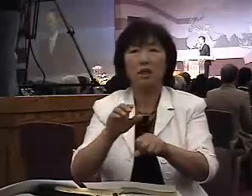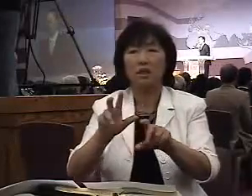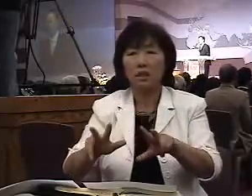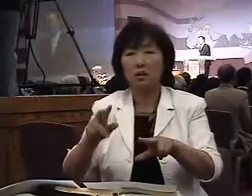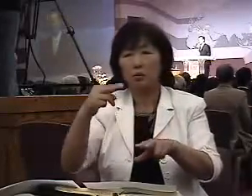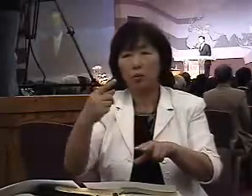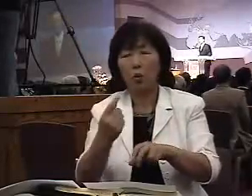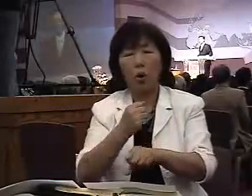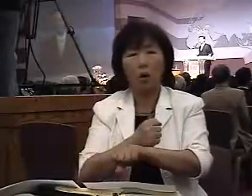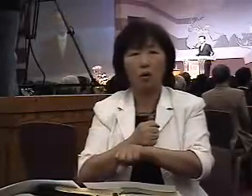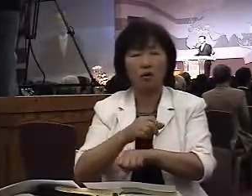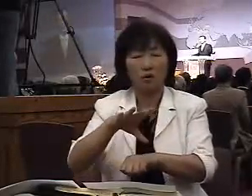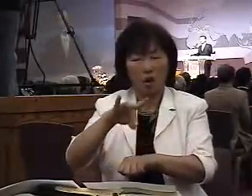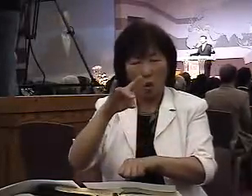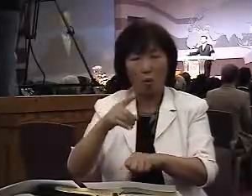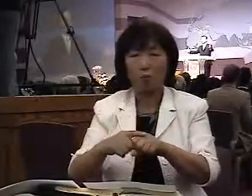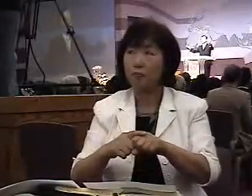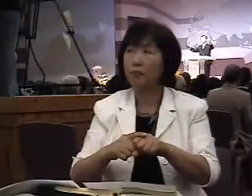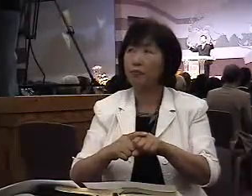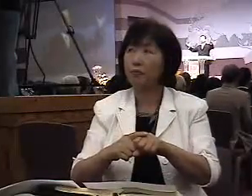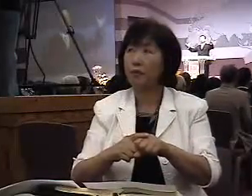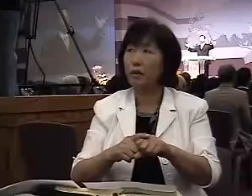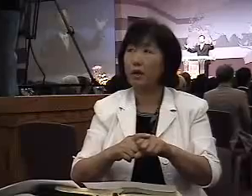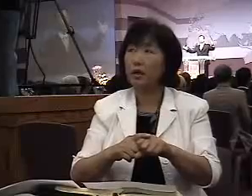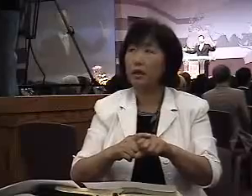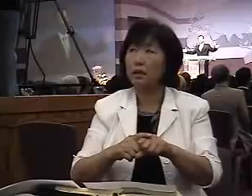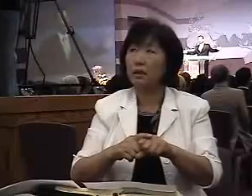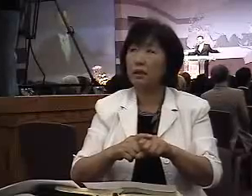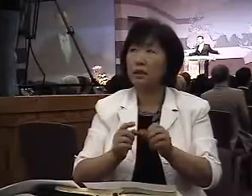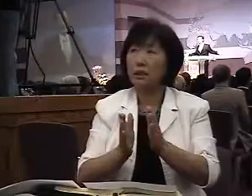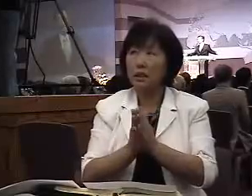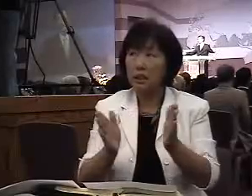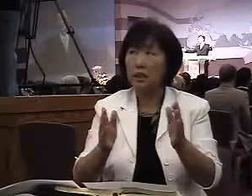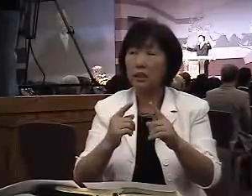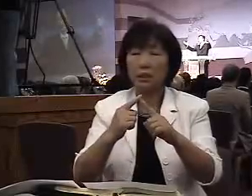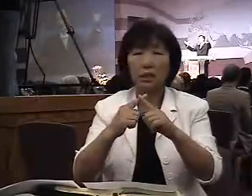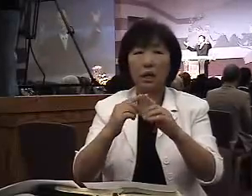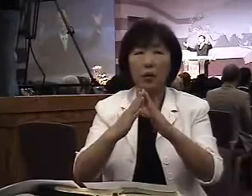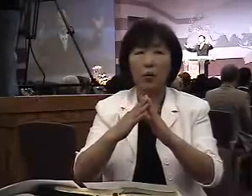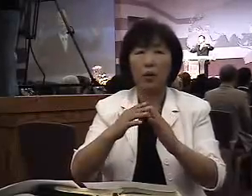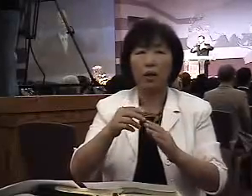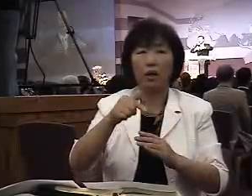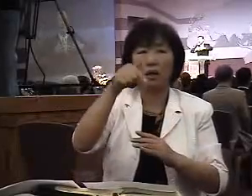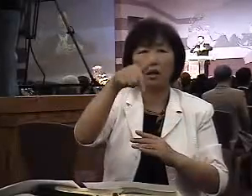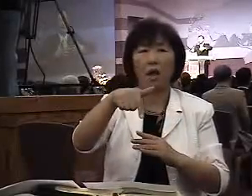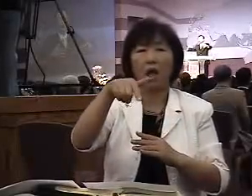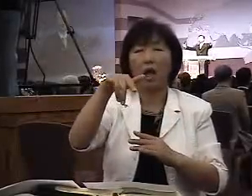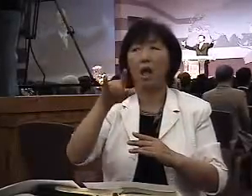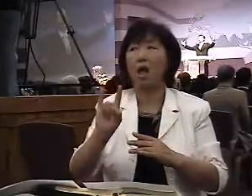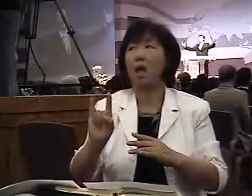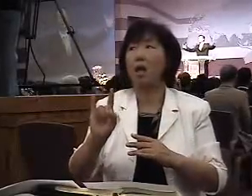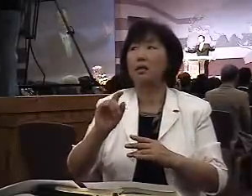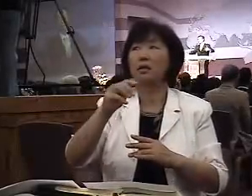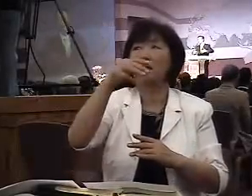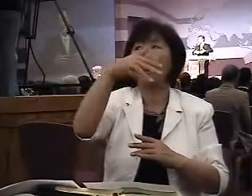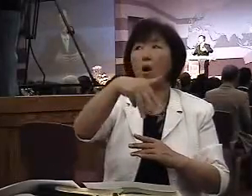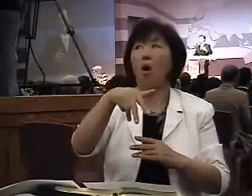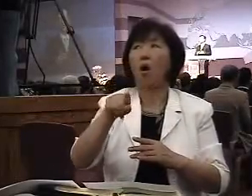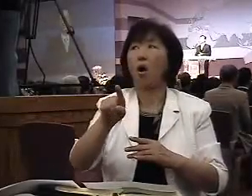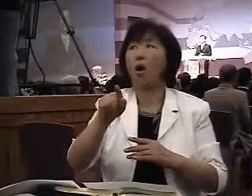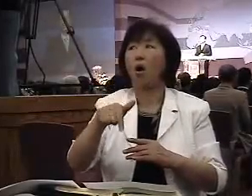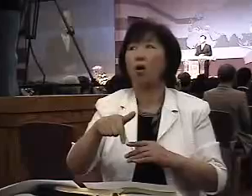개척교회를 우리가 이제 준비된 성도들과 함께 확실한 그 재정적인 서포트와 함께 개척교회를